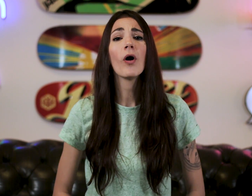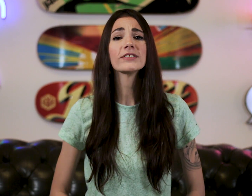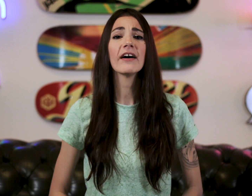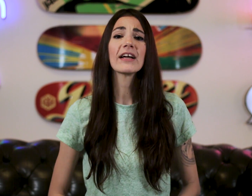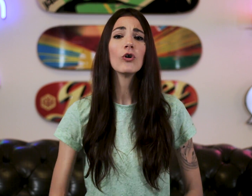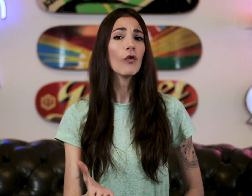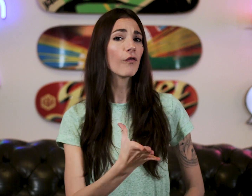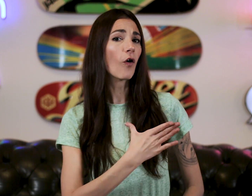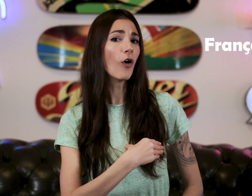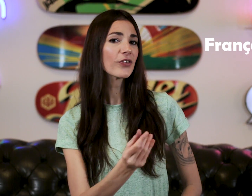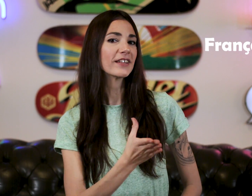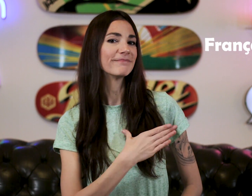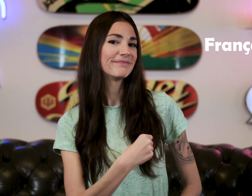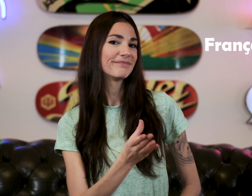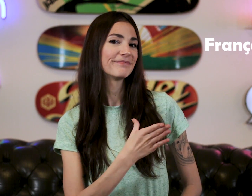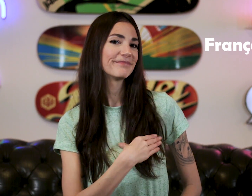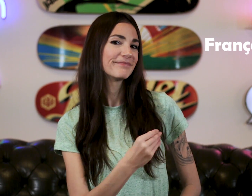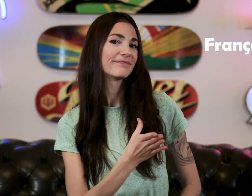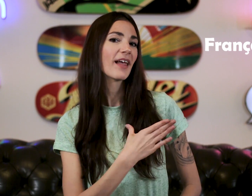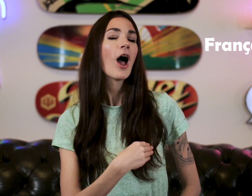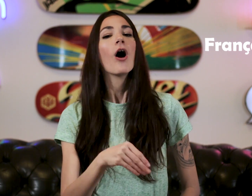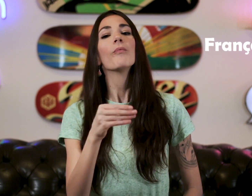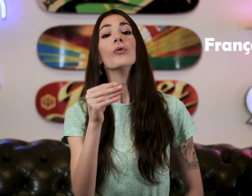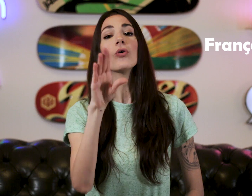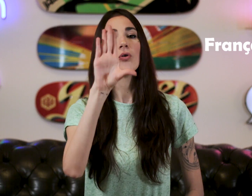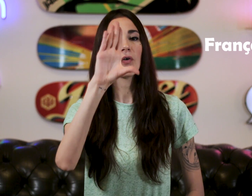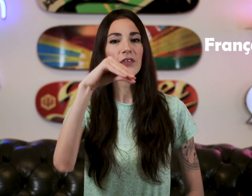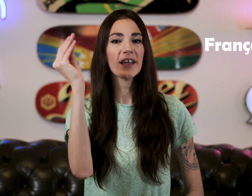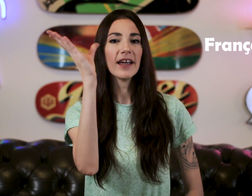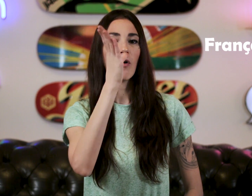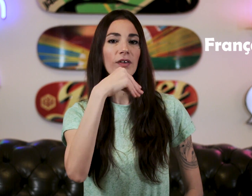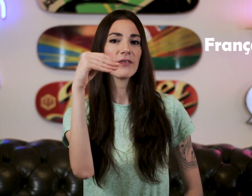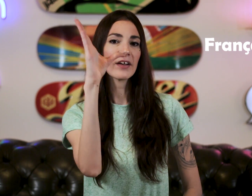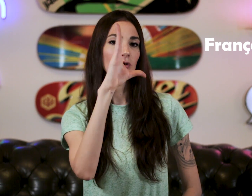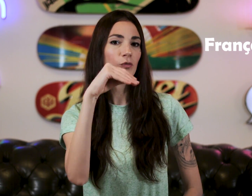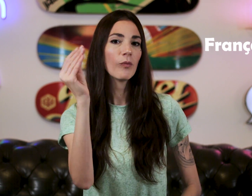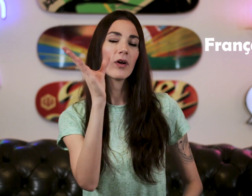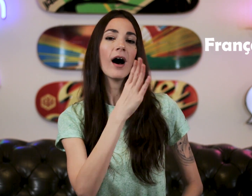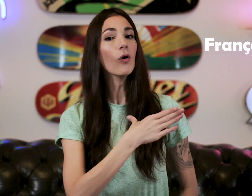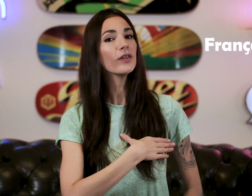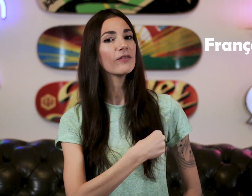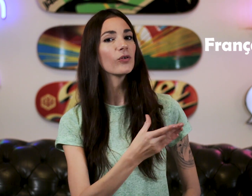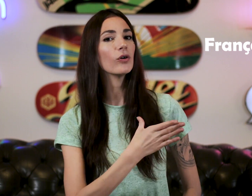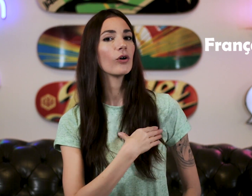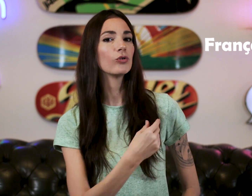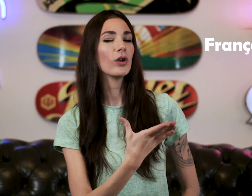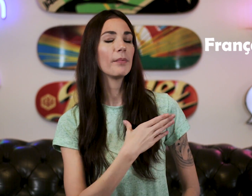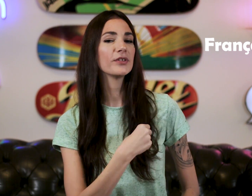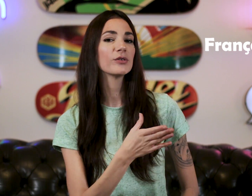commence avec le français. Pour le français, on vient faire ce mouvement-là au niveau de la petite poche